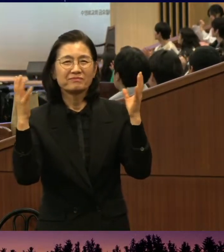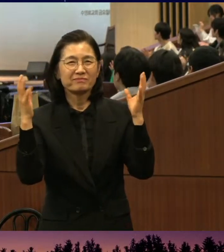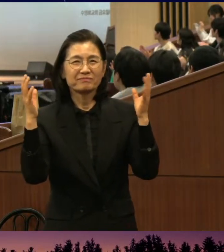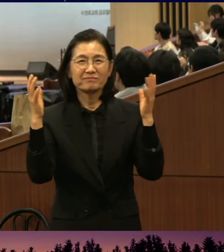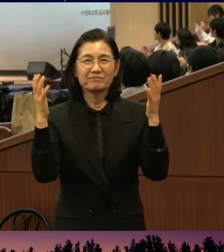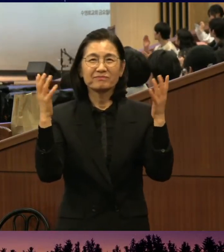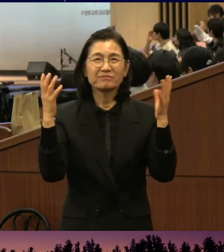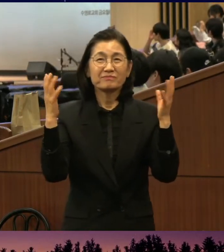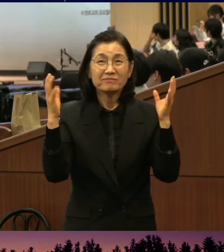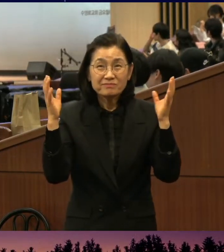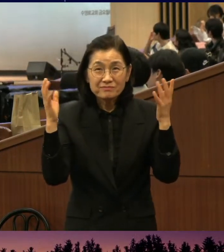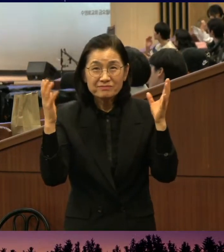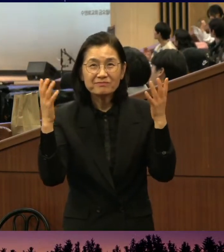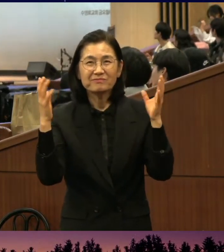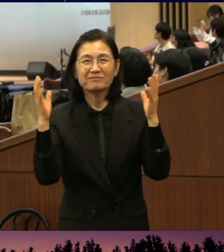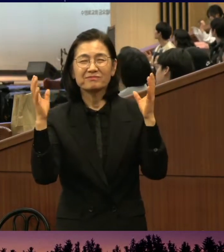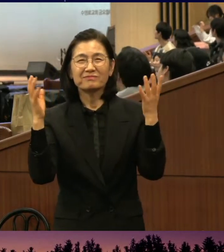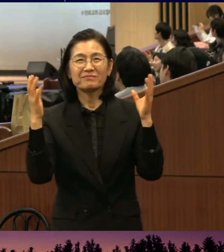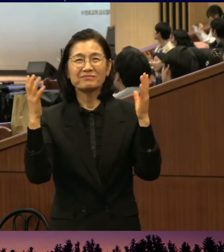와우.